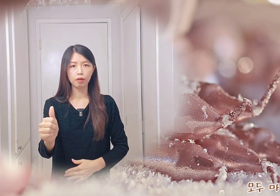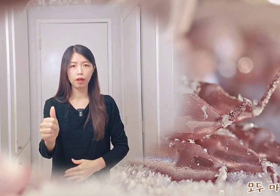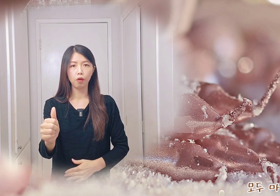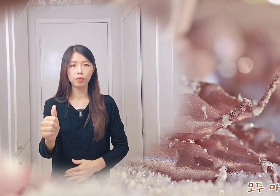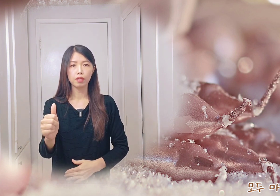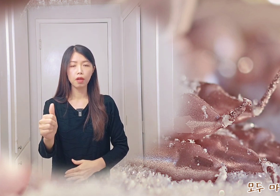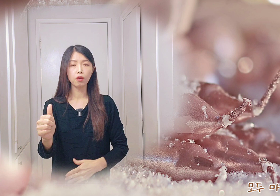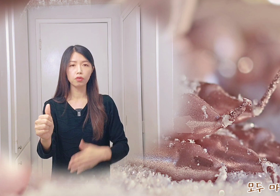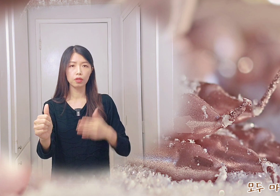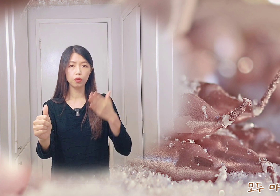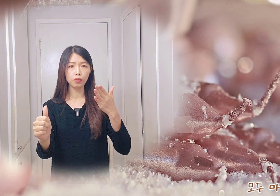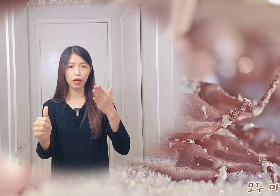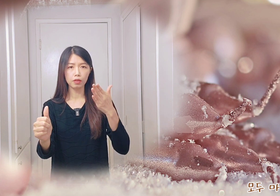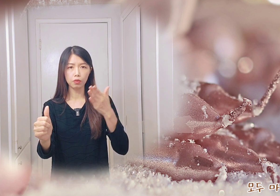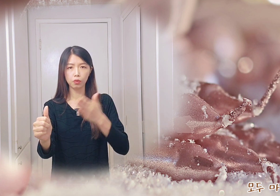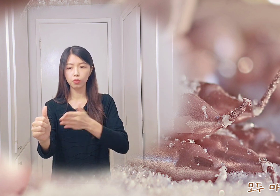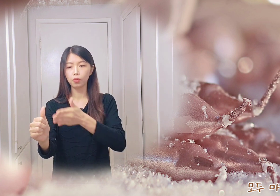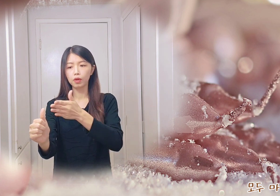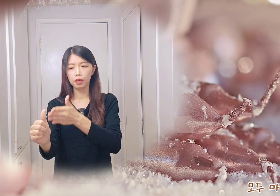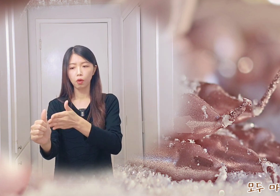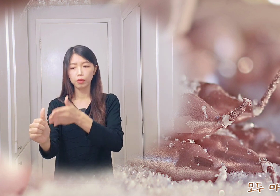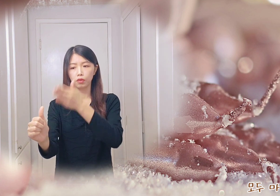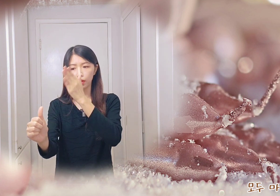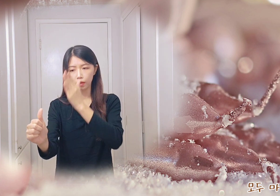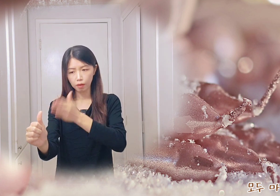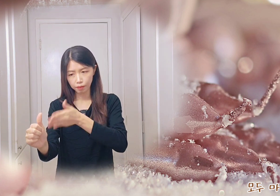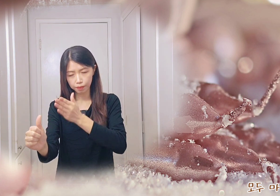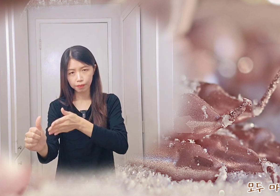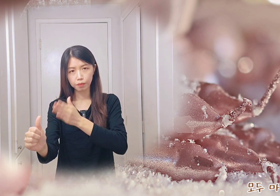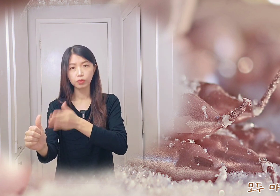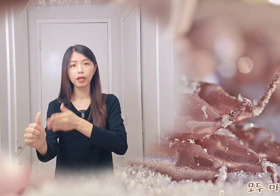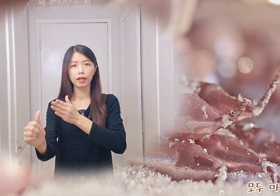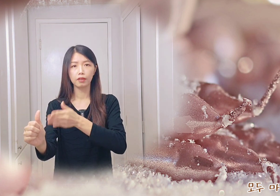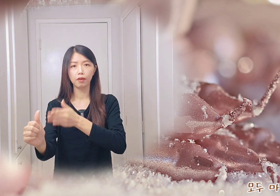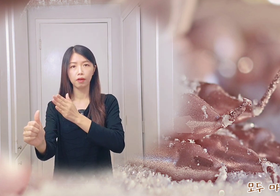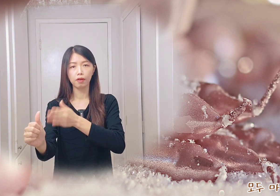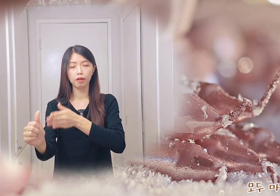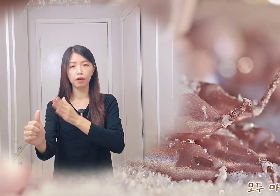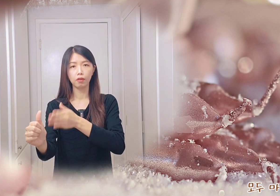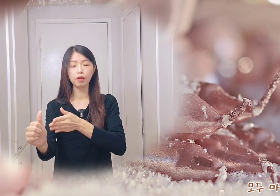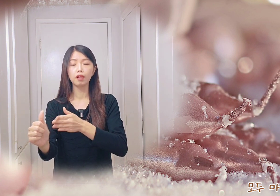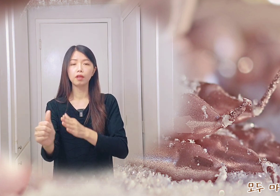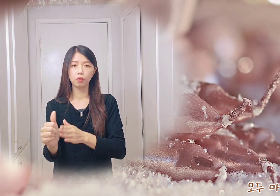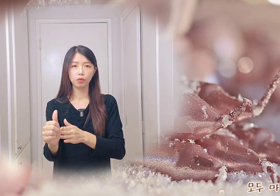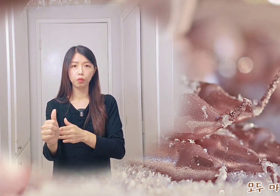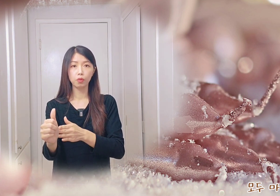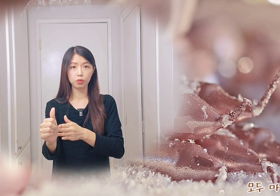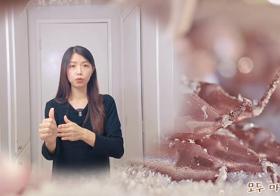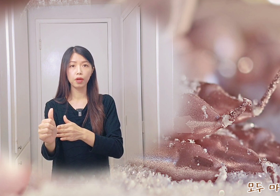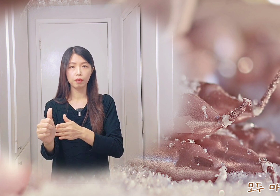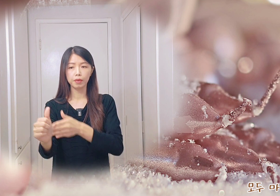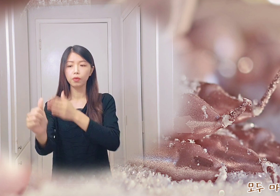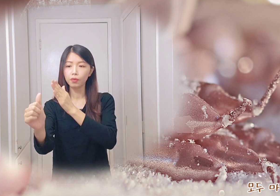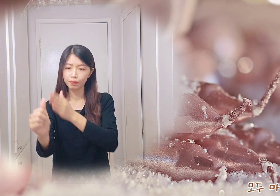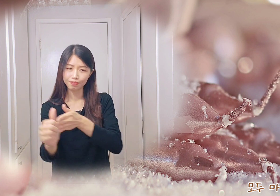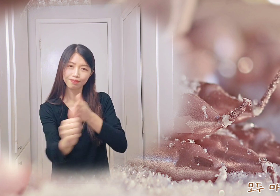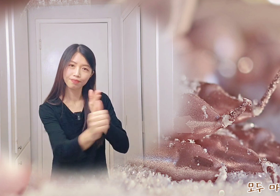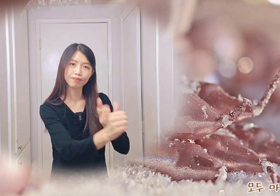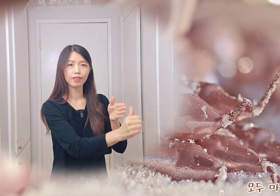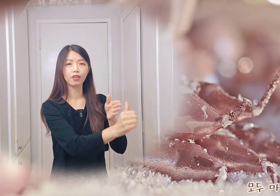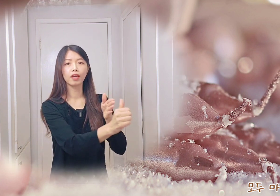왼손을 이렇게 엄지를 세워주시고 다른 손으로 이 엄지 뒤에서 부탁하는 거예요. 이거를 좀 더 복수의